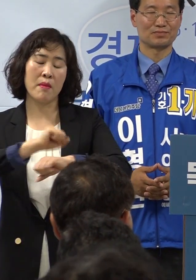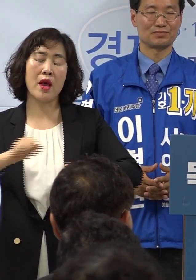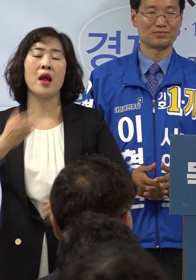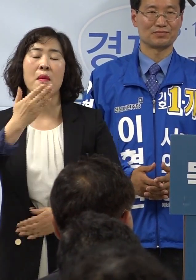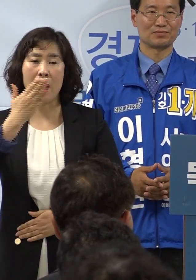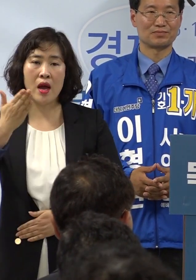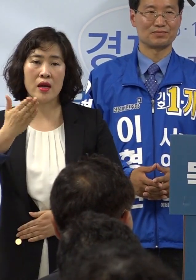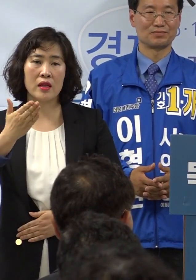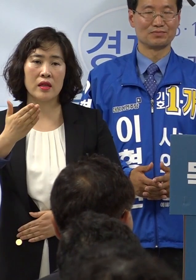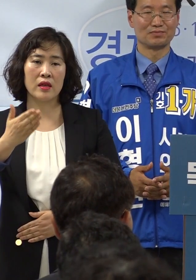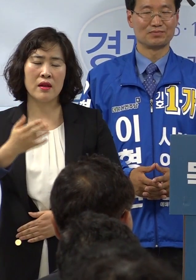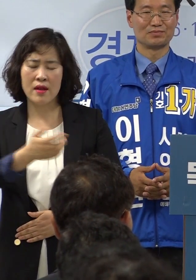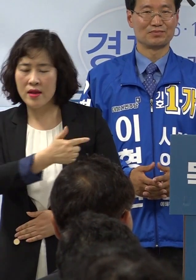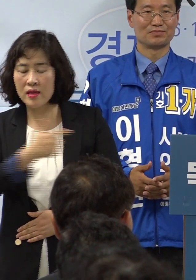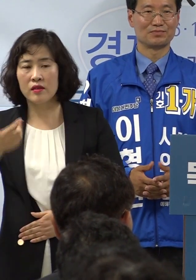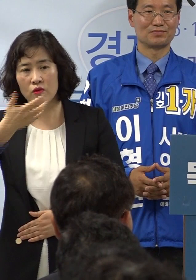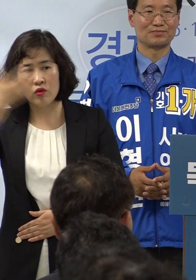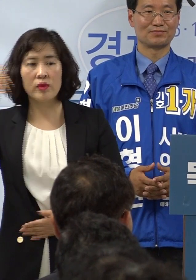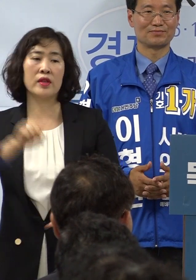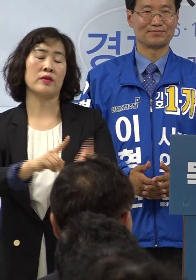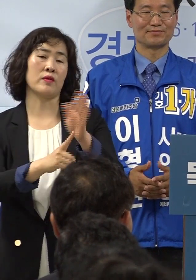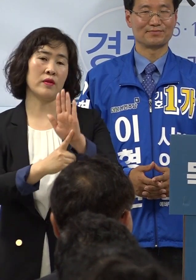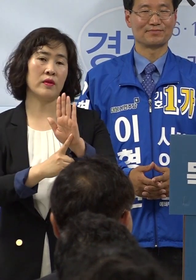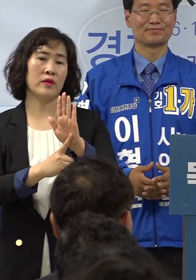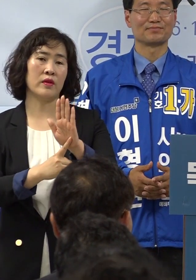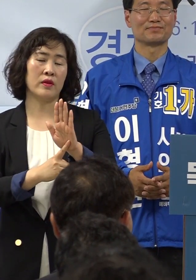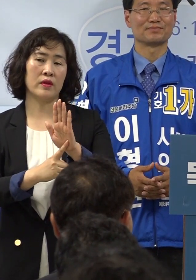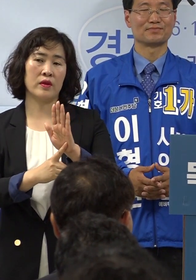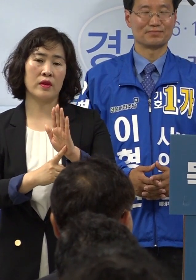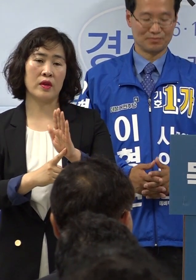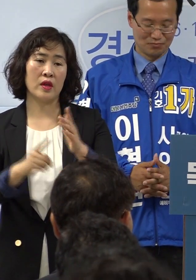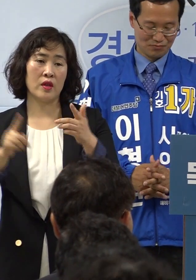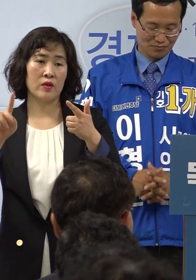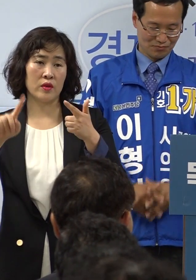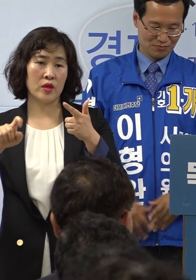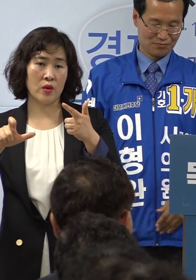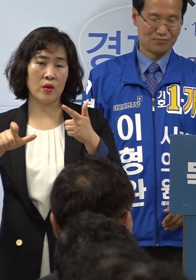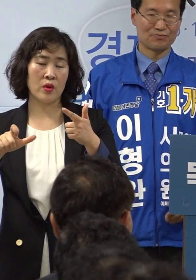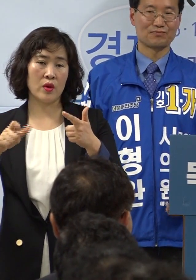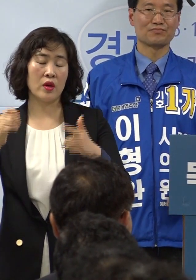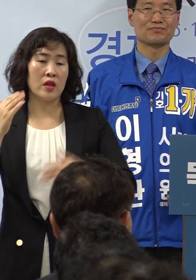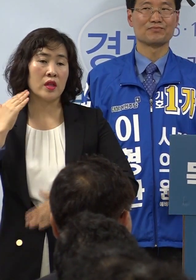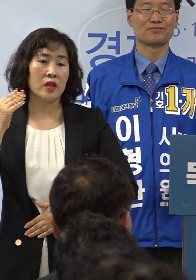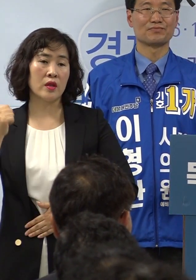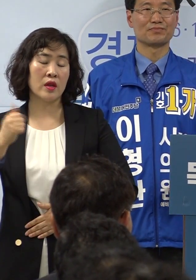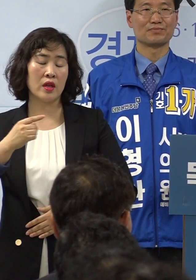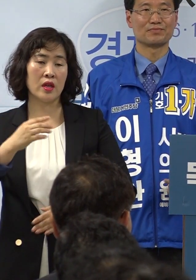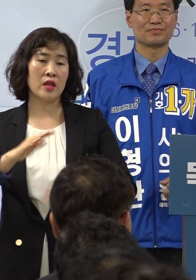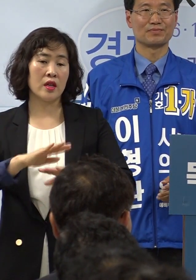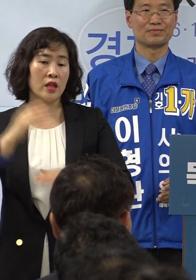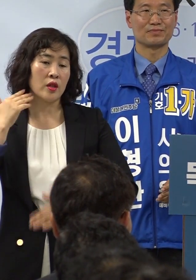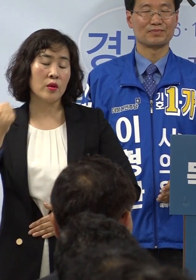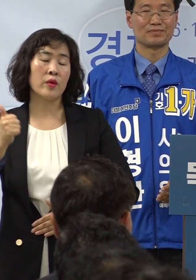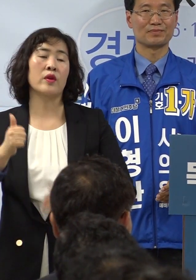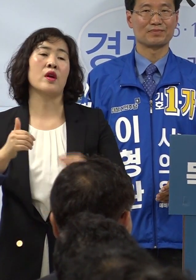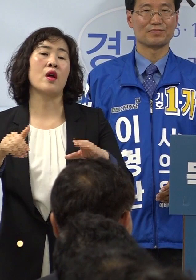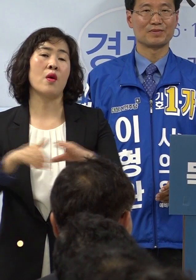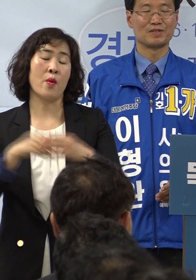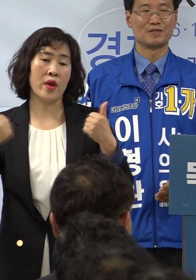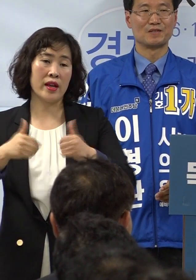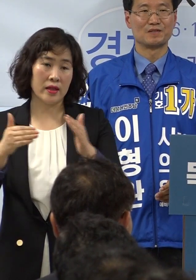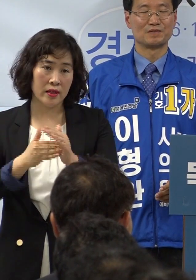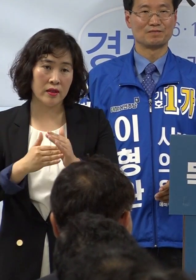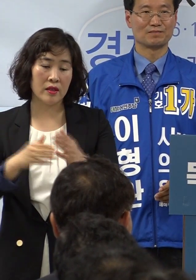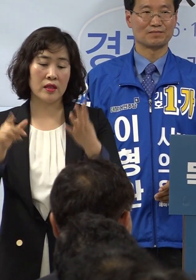이런 원대한 포부를 밝히셨고 6.15 정상회담을 해내고 그래서 우리가